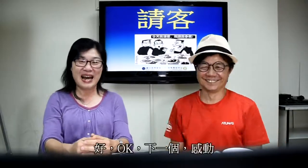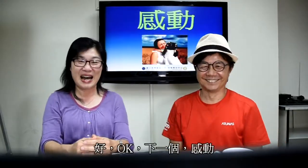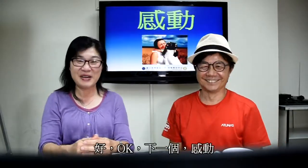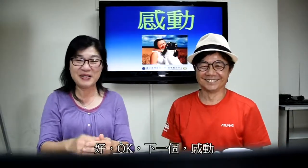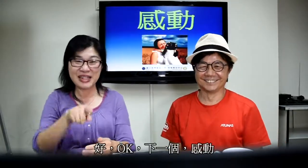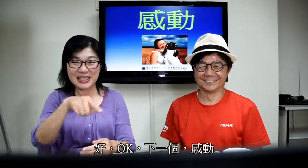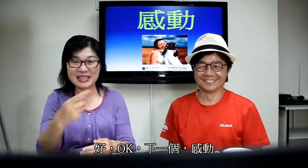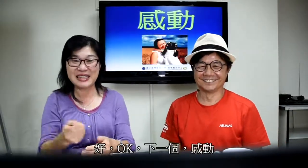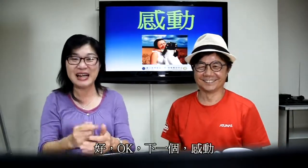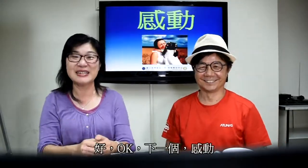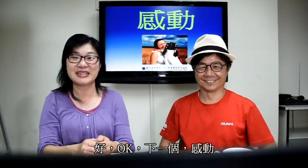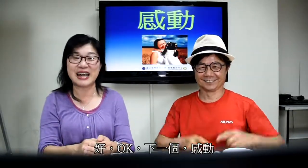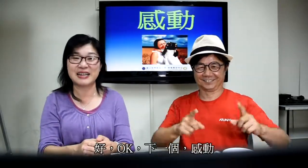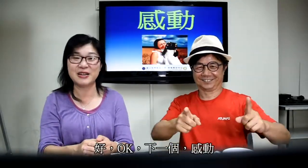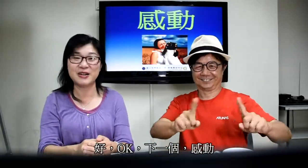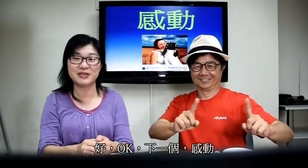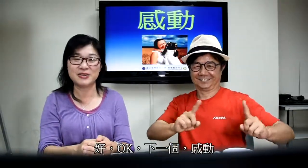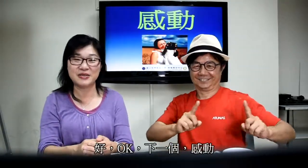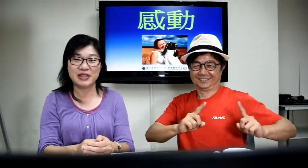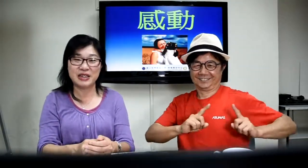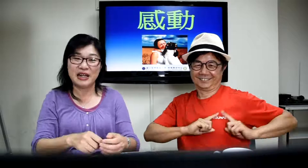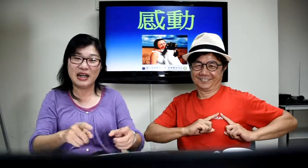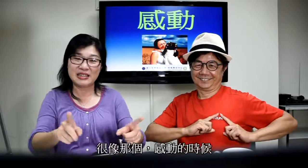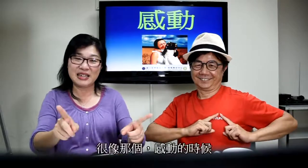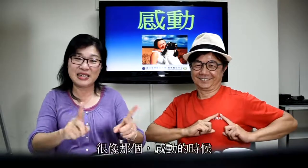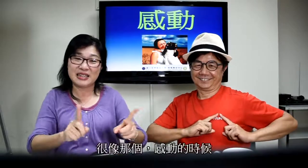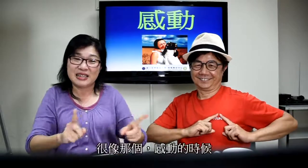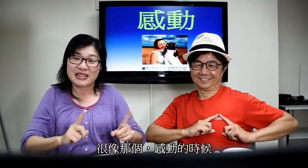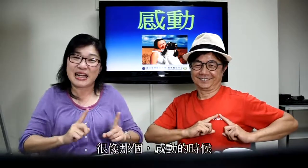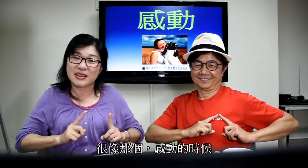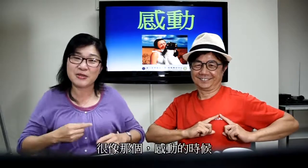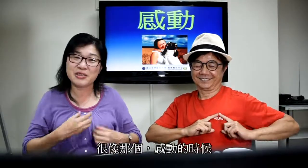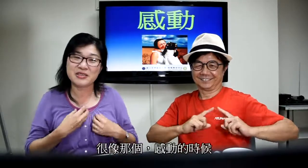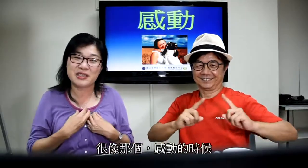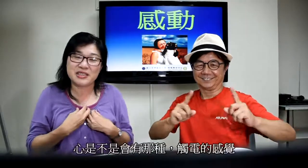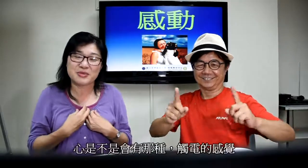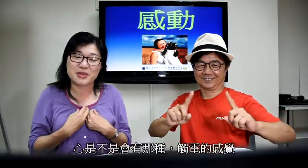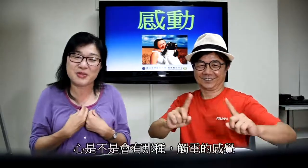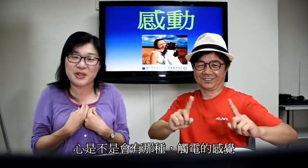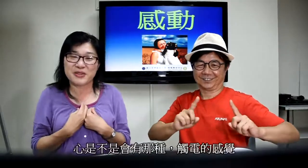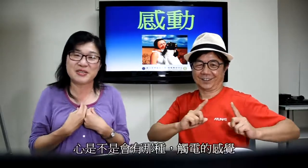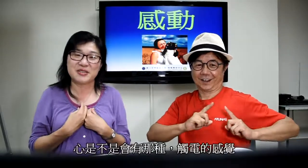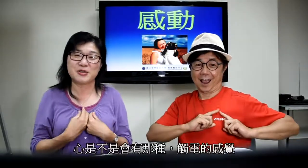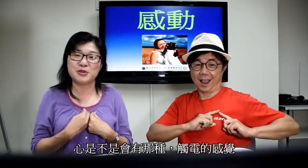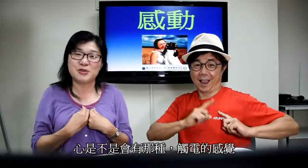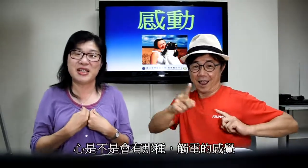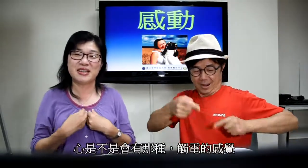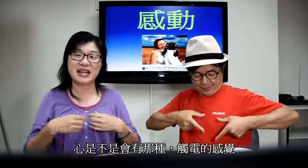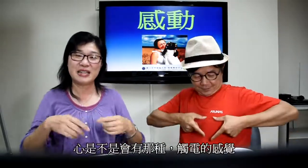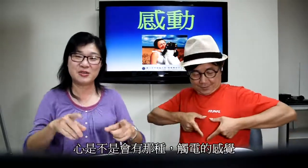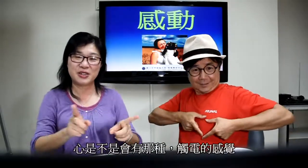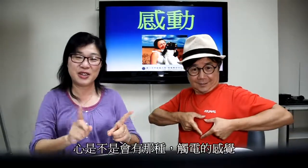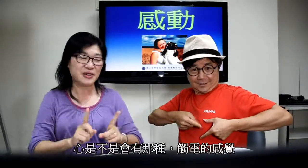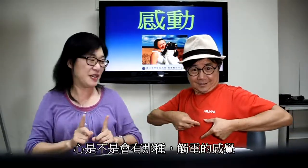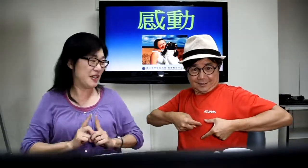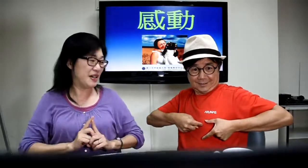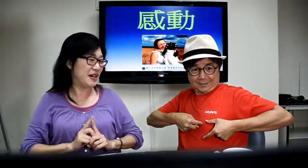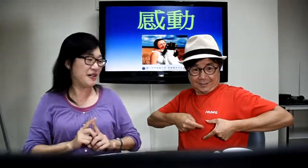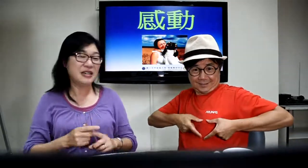好 ，OK， 下一个感动，很像那个感动的时候，心是不是会有那种触电的感觉？哦，